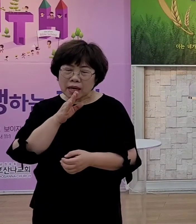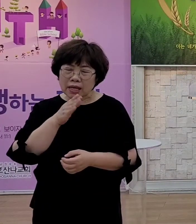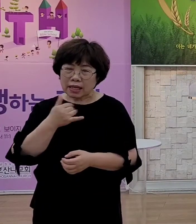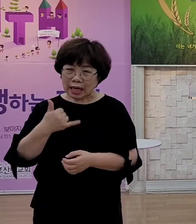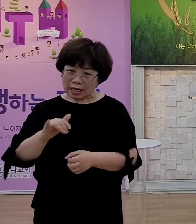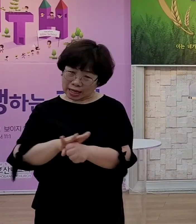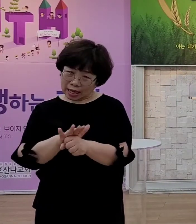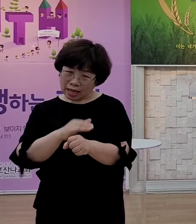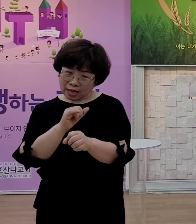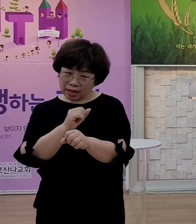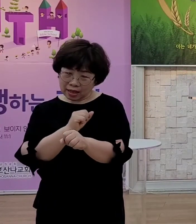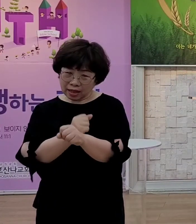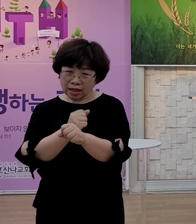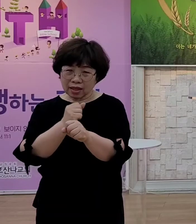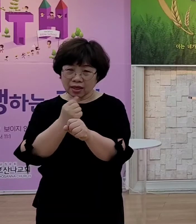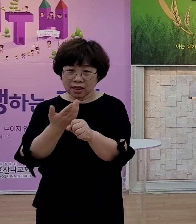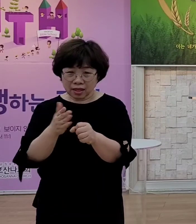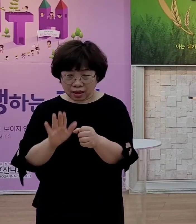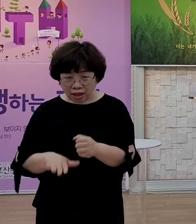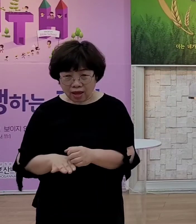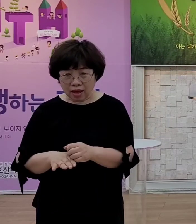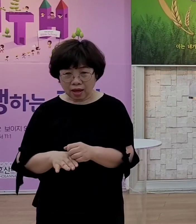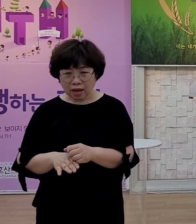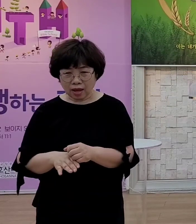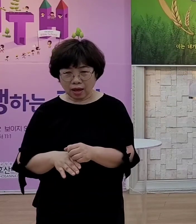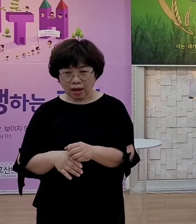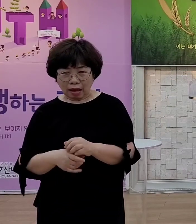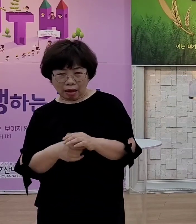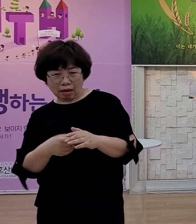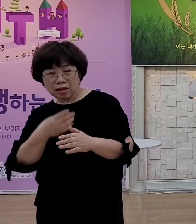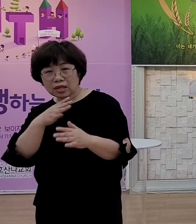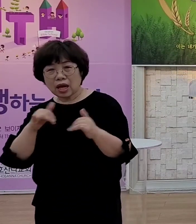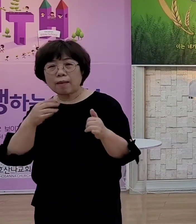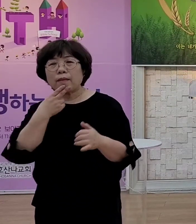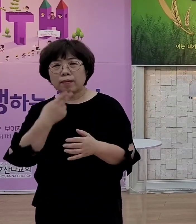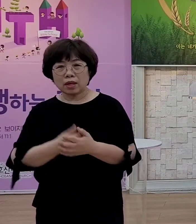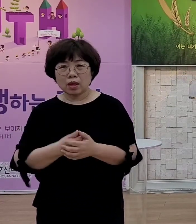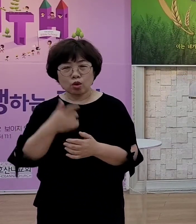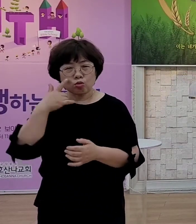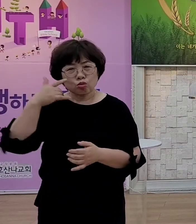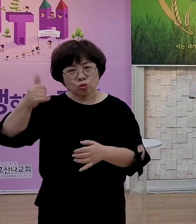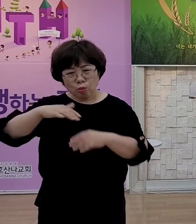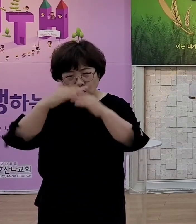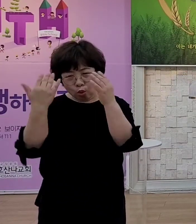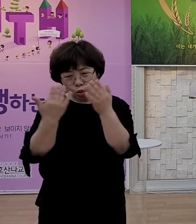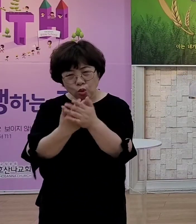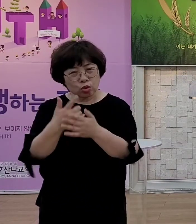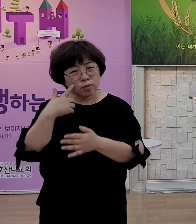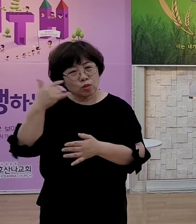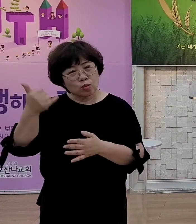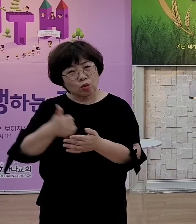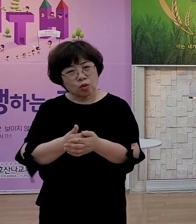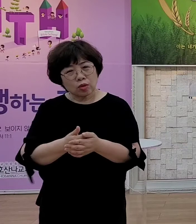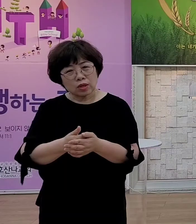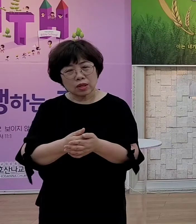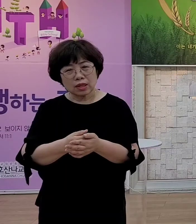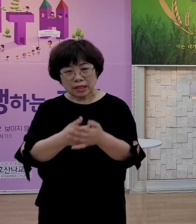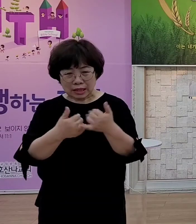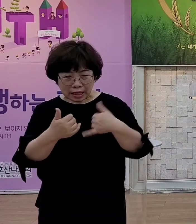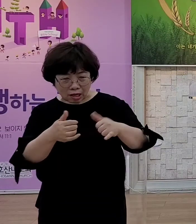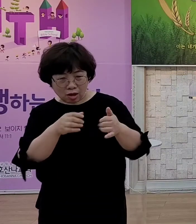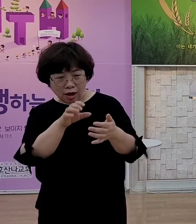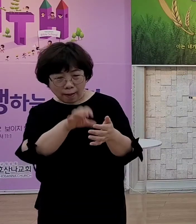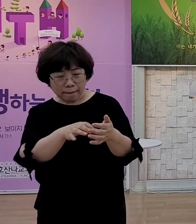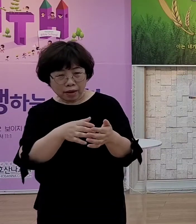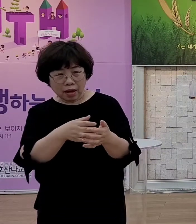하는데 아까워가지고 돈을 재는 부모가 있습니까? 아니 있는데 말이야. 없어서 못해주는 게 정말 아니지. 자식 사랑하는데